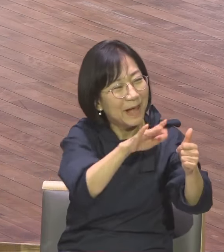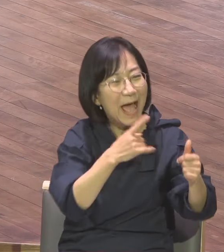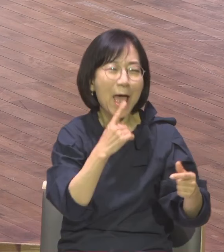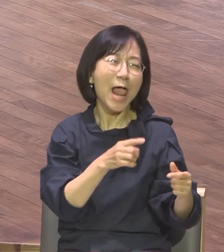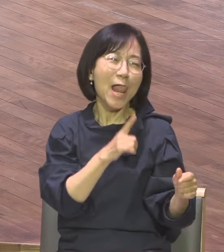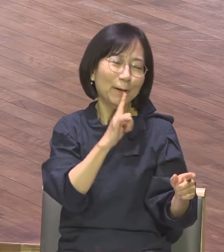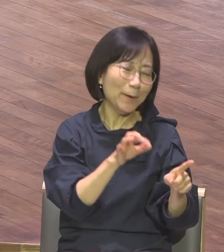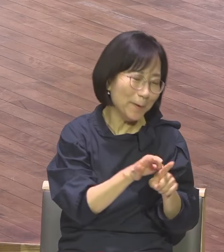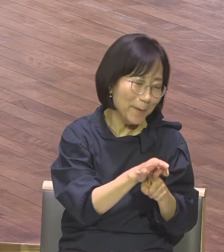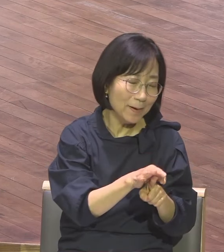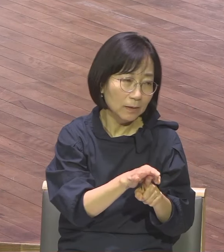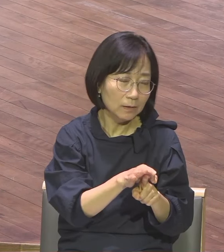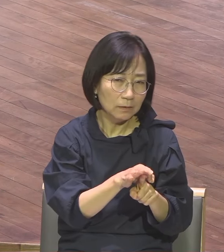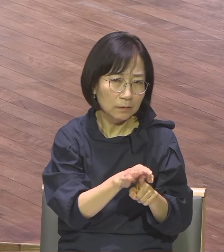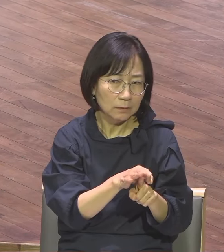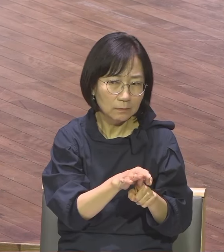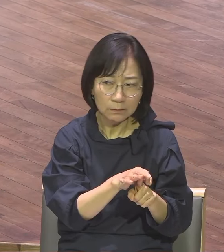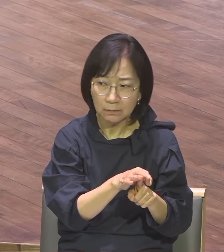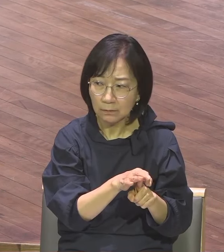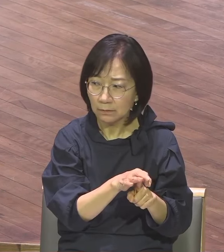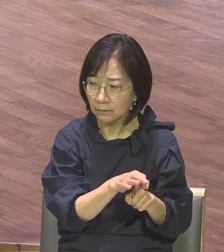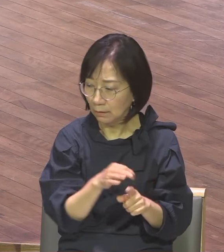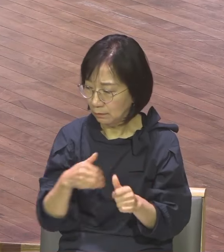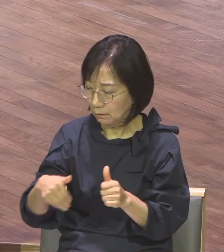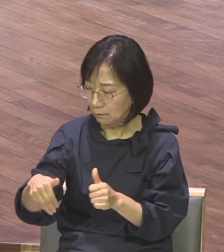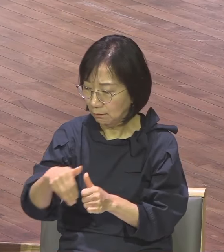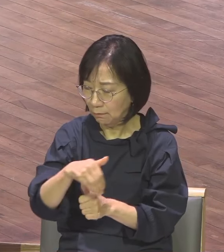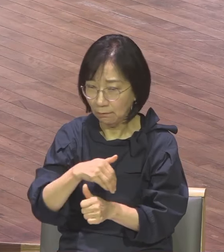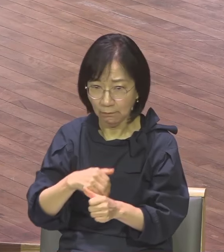분위기가. 보니까 아무도 말을 안 해.